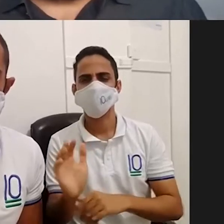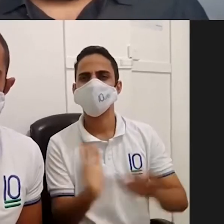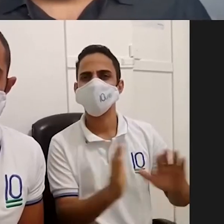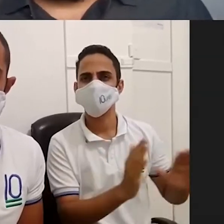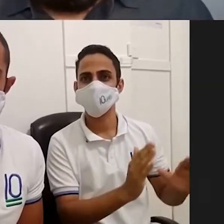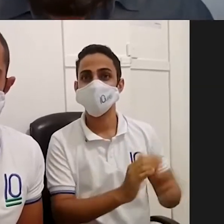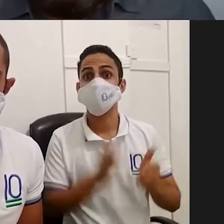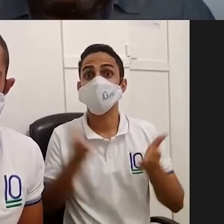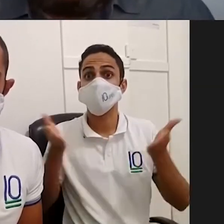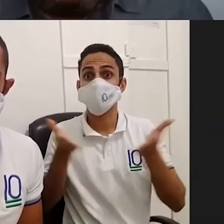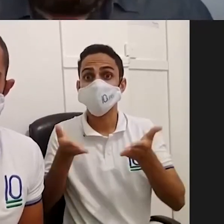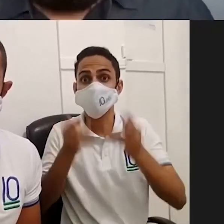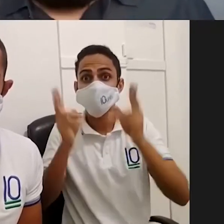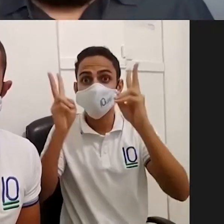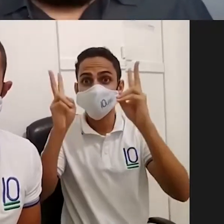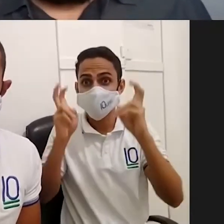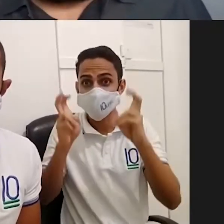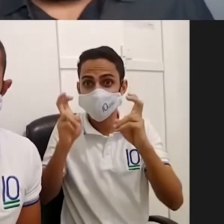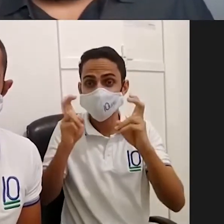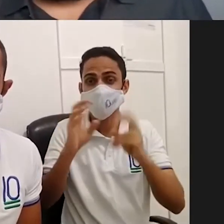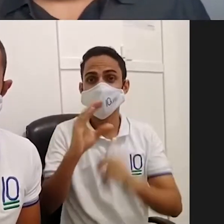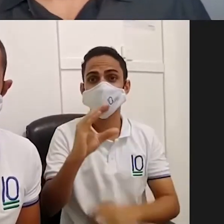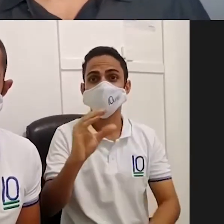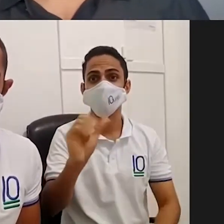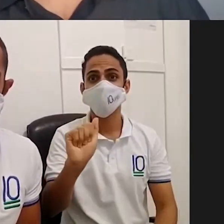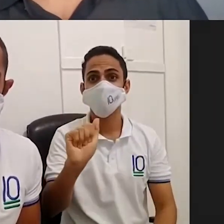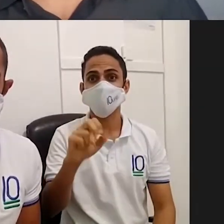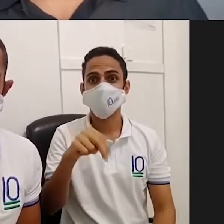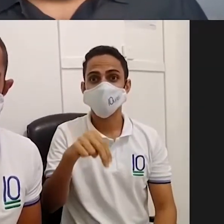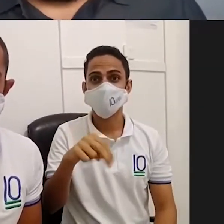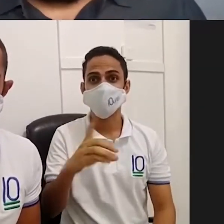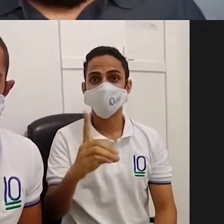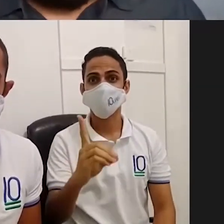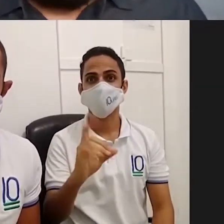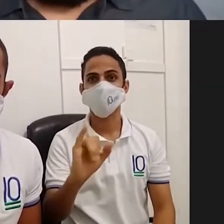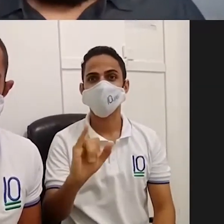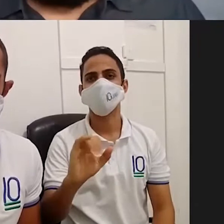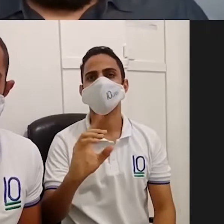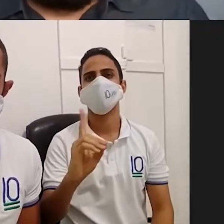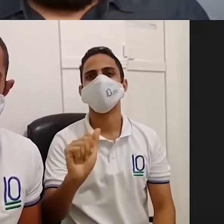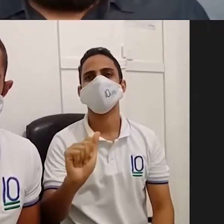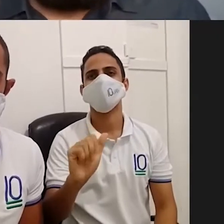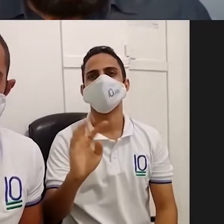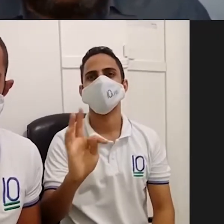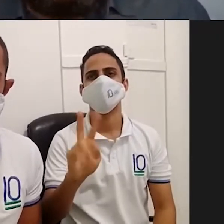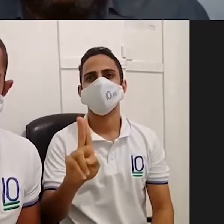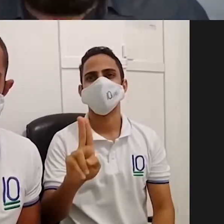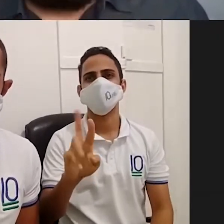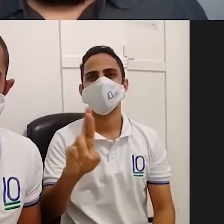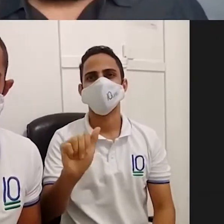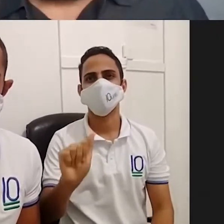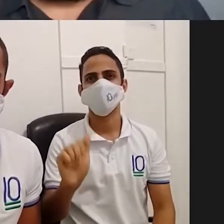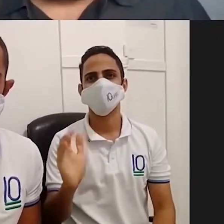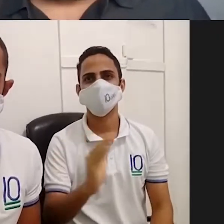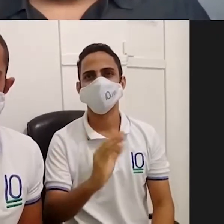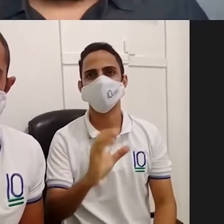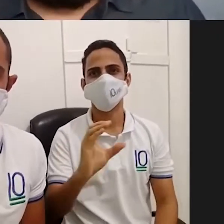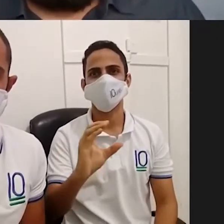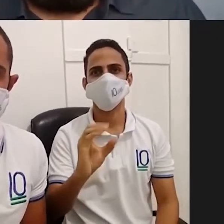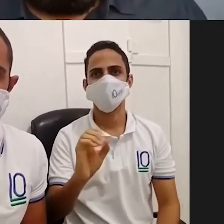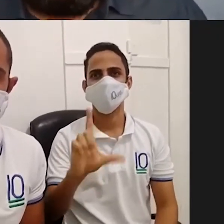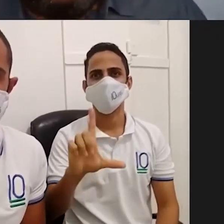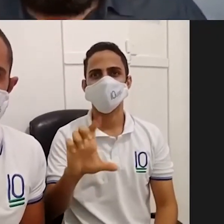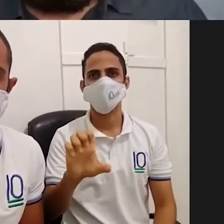candidatura coletiva. Pois é, uma inovação na cidade de Natal, uma turma jovem do